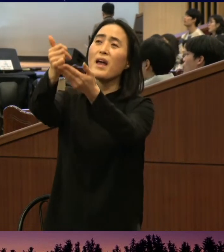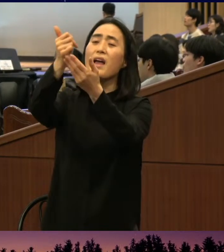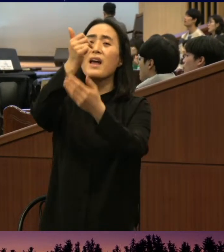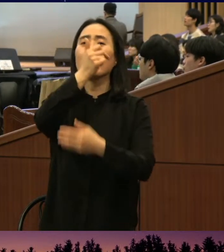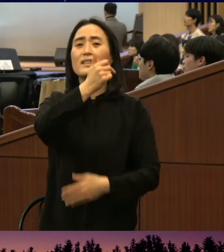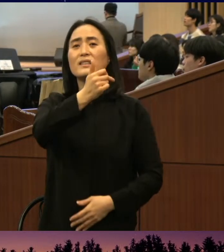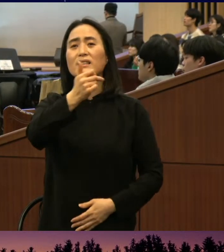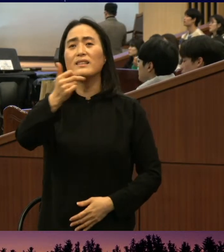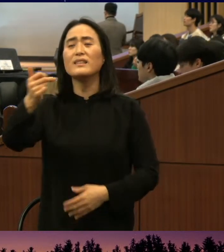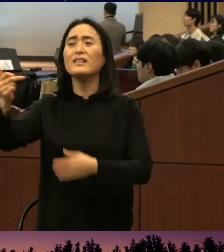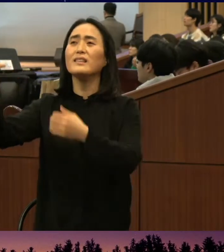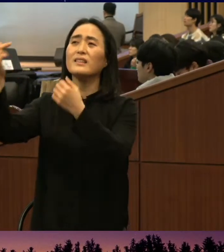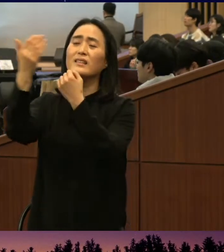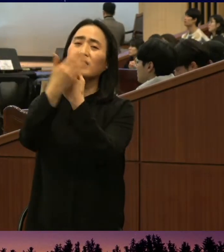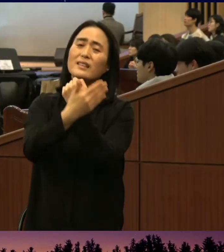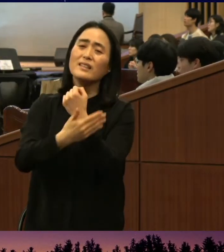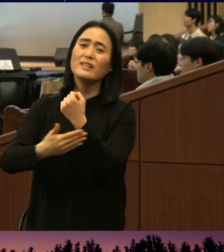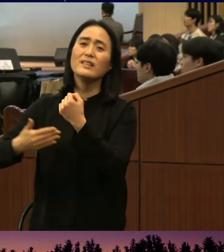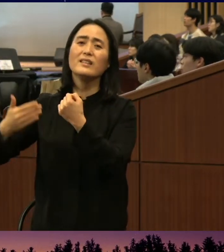주님의 그